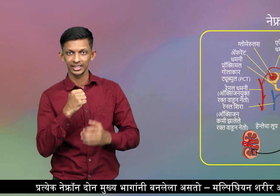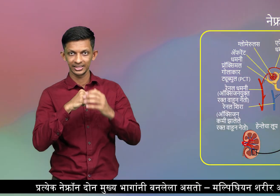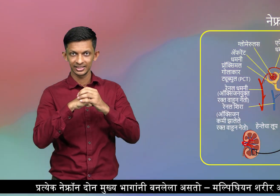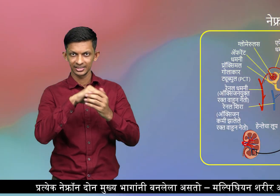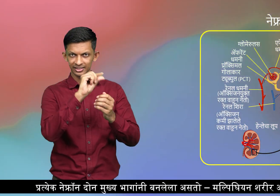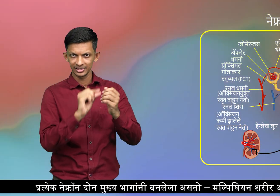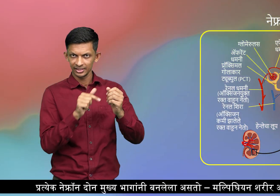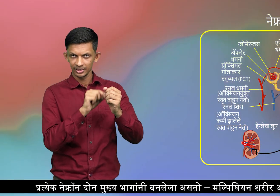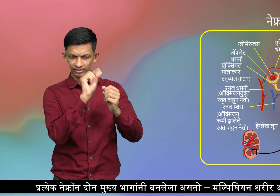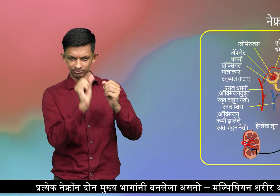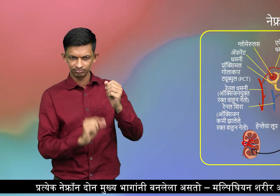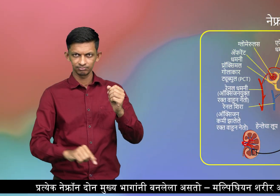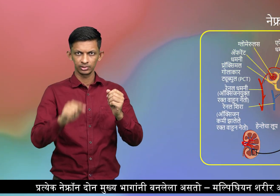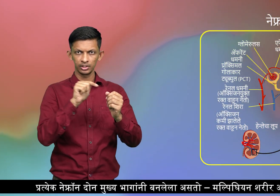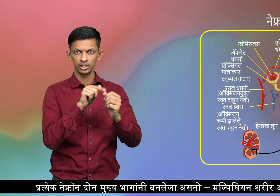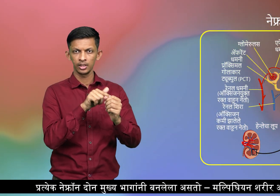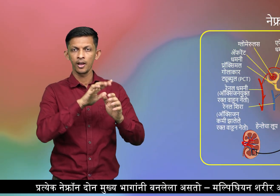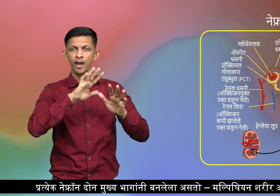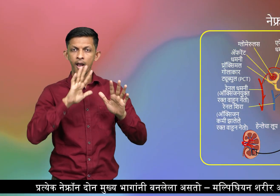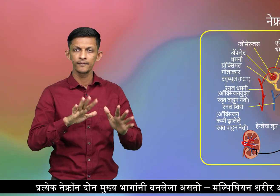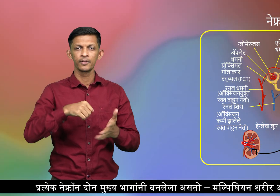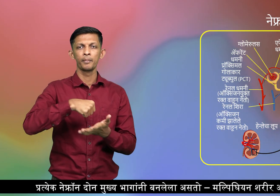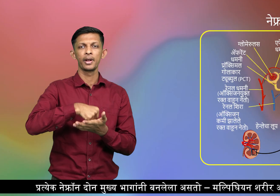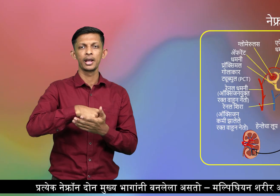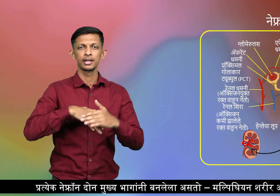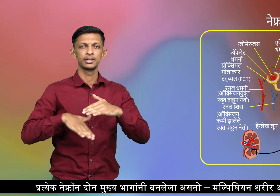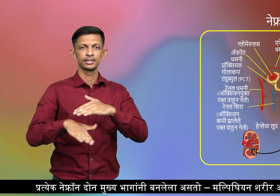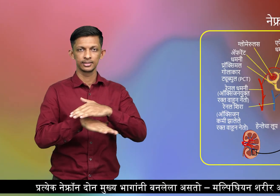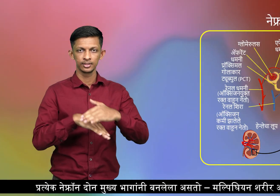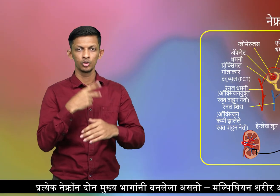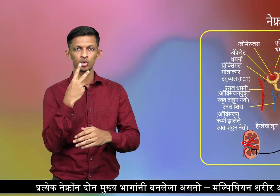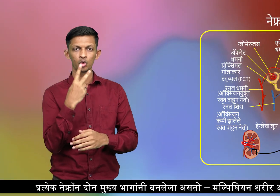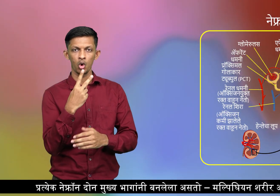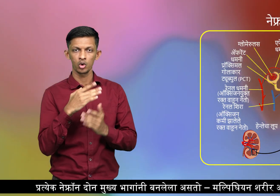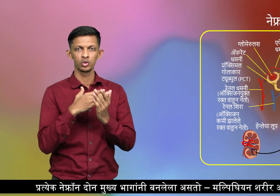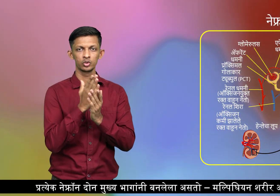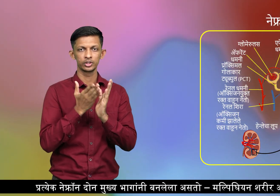प्रत्येक नेफ्रॉन दोन मुख्य भागांनी बनलेला असतो: मल्पिघियन शरीर आणि मूत्रजनन नलिका.